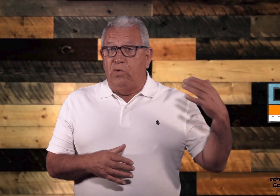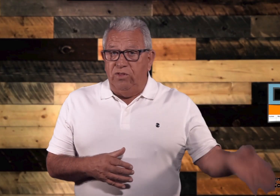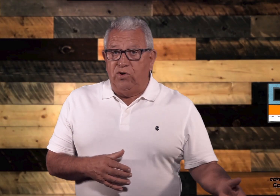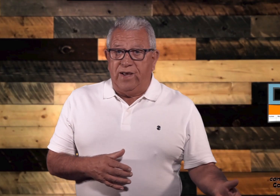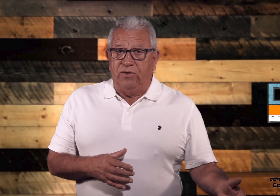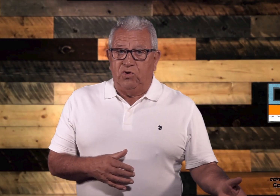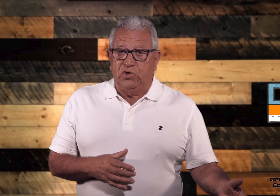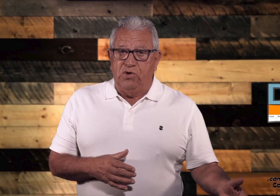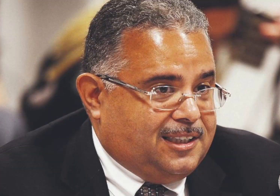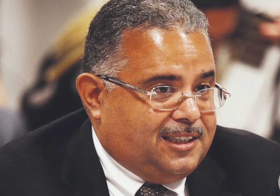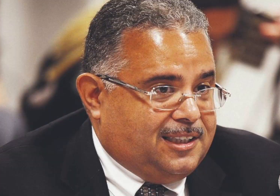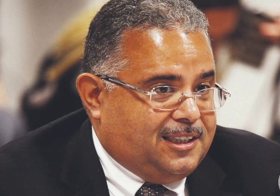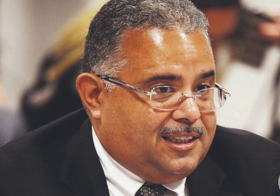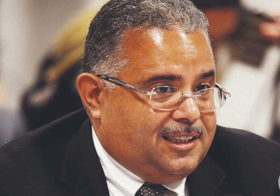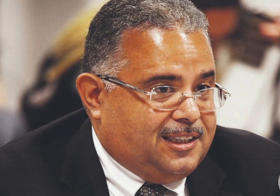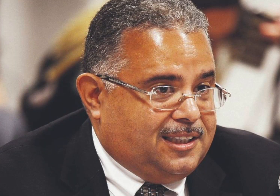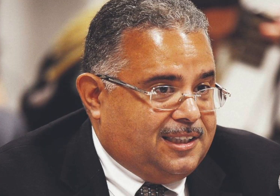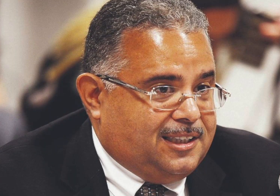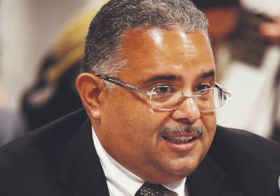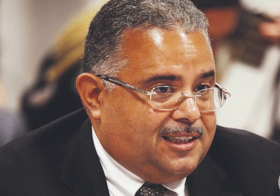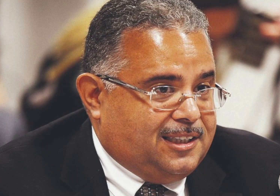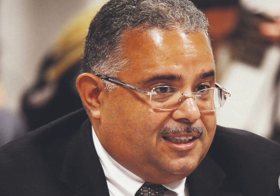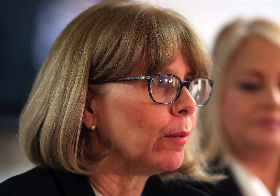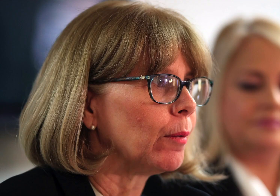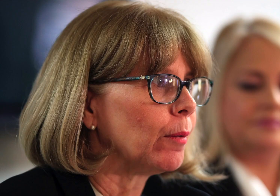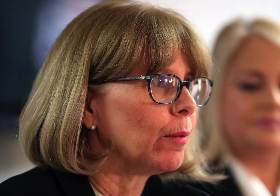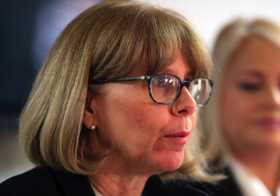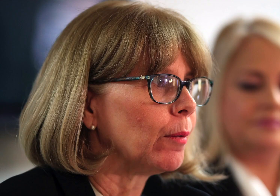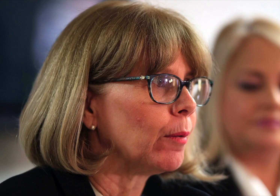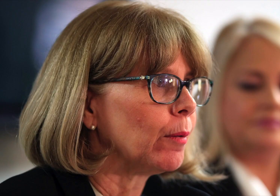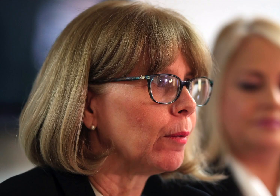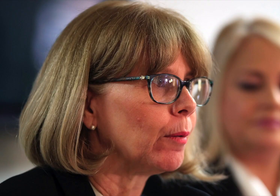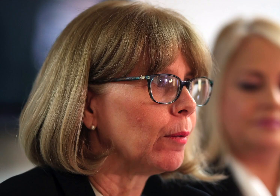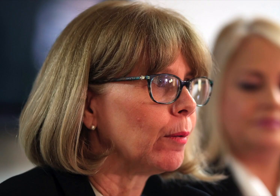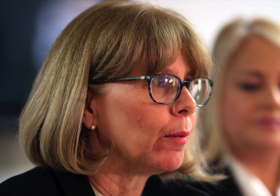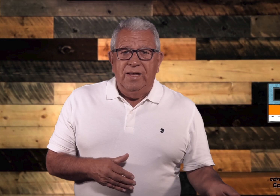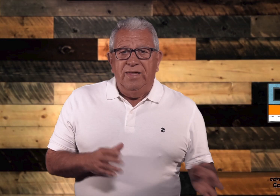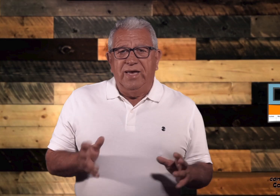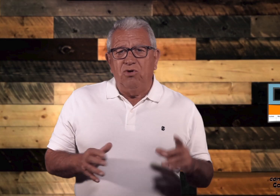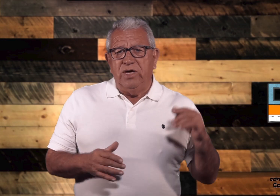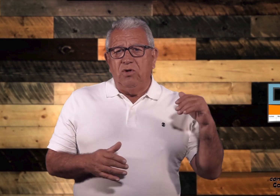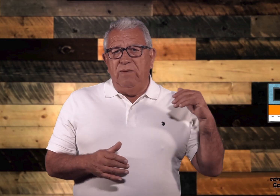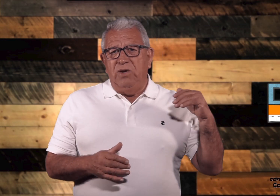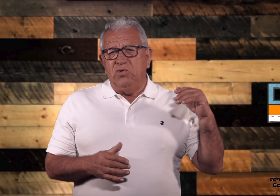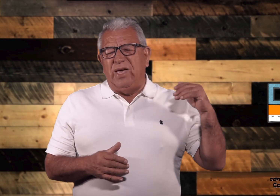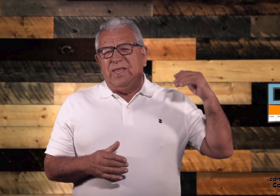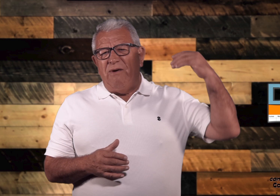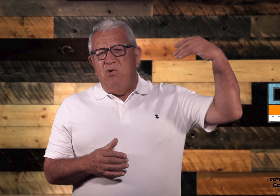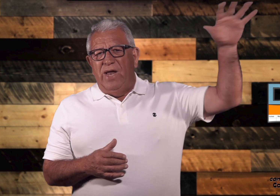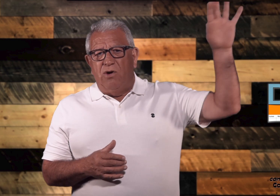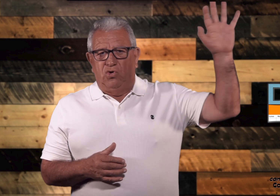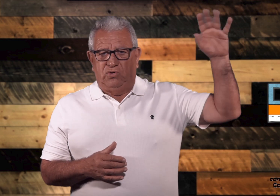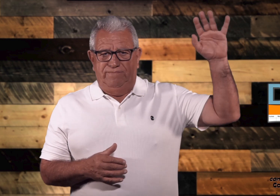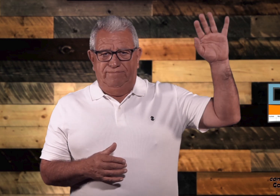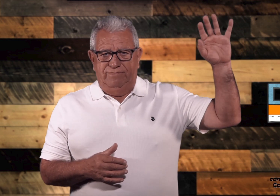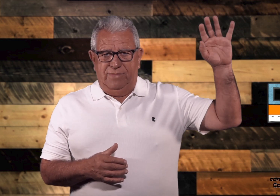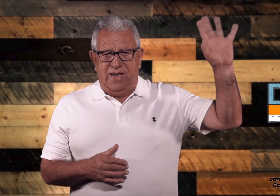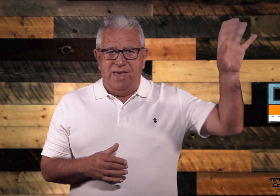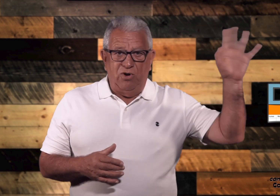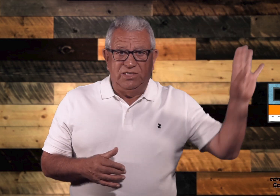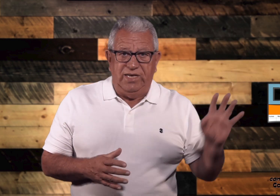del huido rica logró soy yo el secretario de salud y la epidemióloga del estado dijeron que esto del virus estaba muy lejos